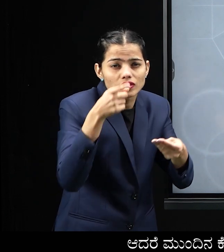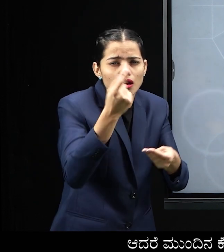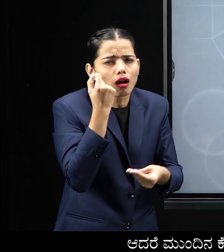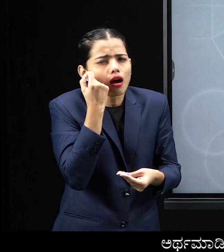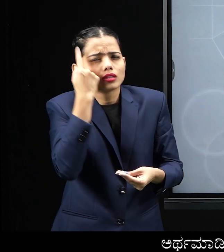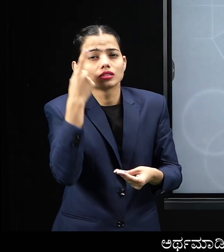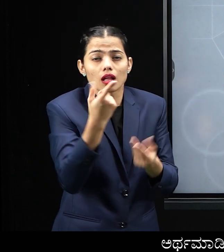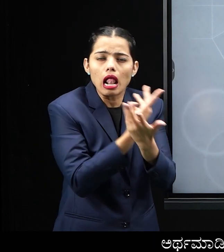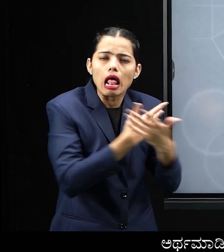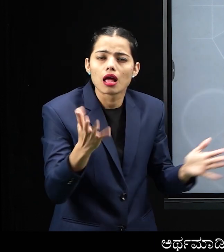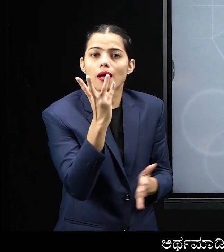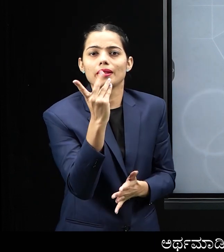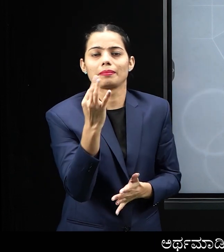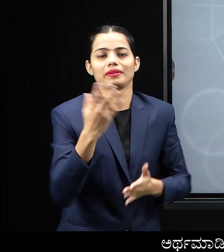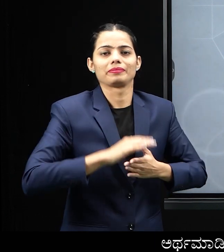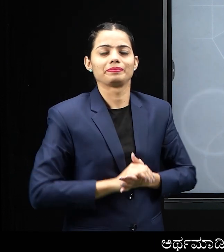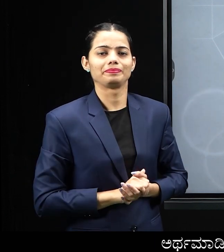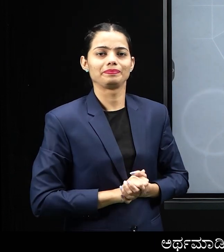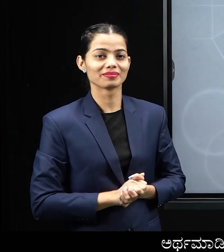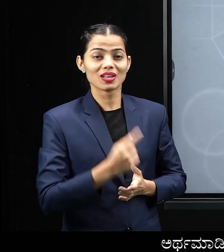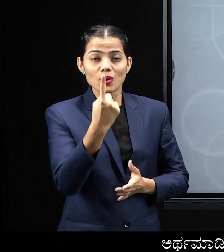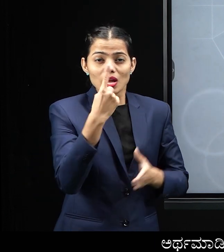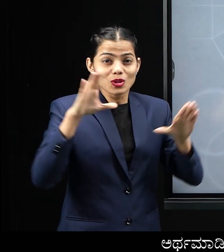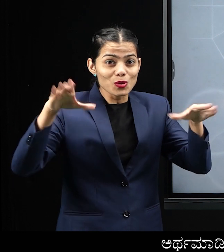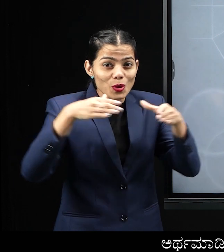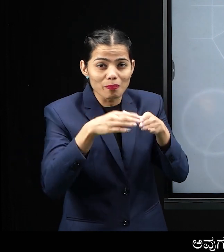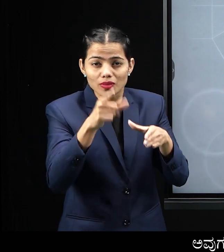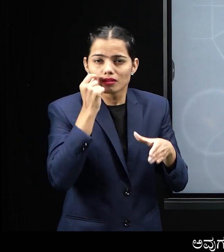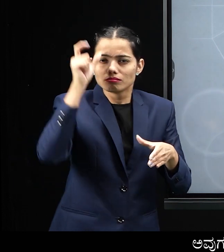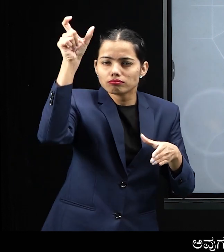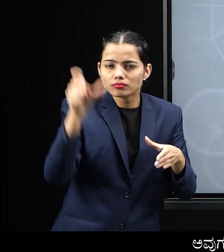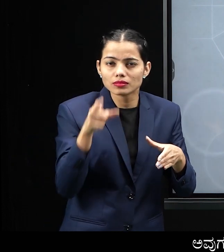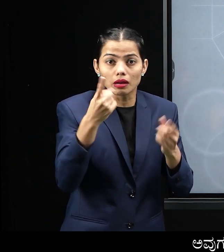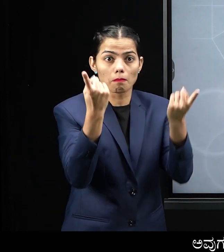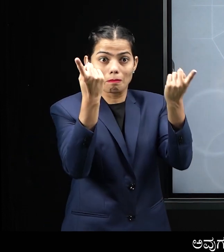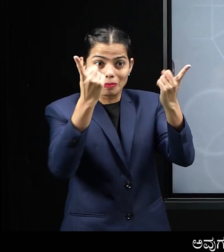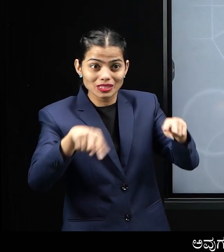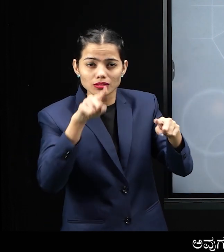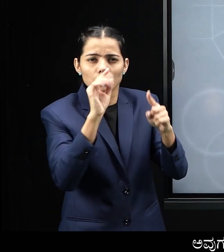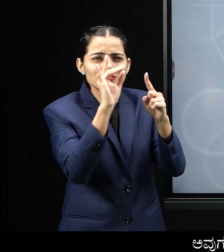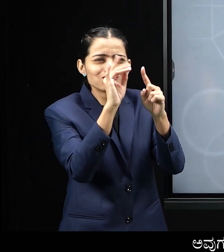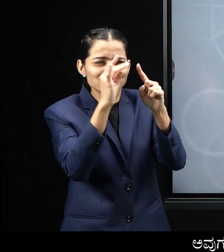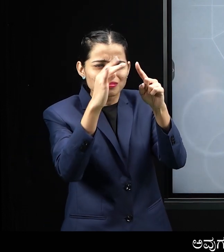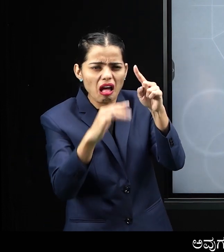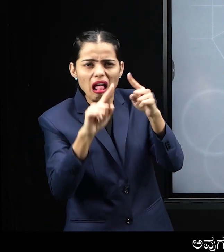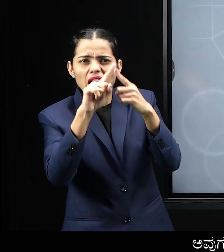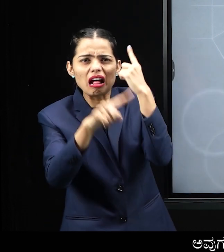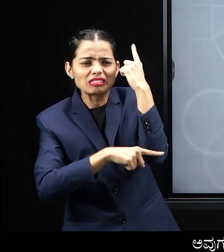ಗುಣಲಕ್ಷಣಗಳನ್ನು ಅರ್ಥಮಾಡಿಕೊಳ್ಳಲು ಮೂಲಭೂತ ಕೊಡುಗೆಗಳನ್ನು ನೀಡಿದರು. ಅವುಗಳಲ್ಲಿ ಒಂದು ಯೂಕ್ಲಿಡ್ ಡಿವಿಷನ್ ಲೆಮ್ಮ.